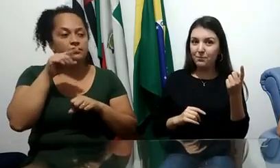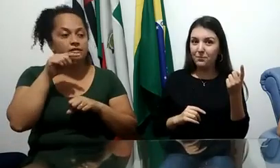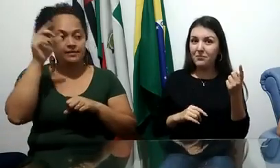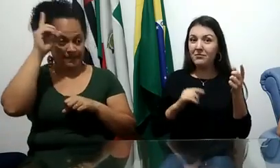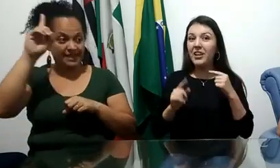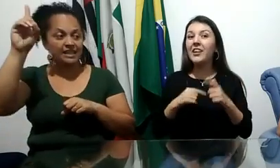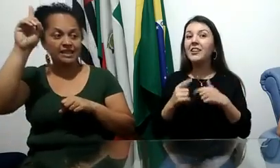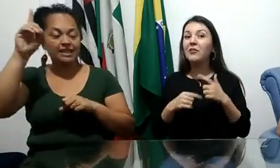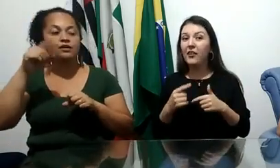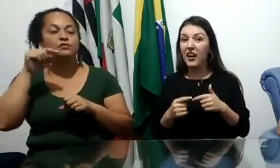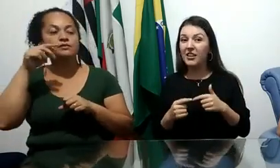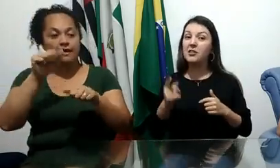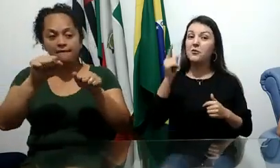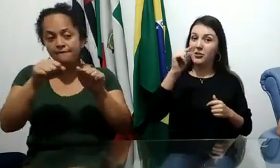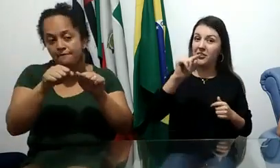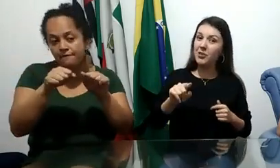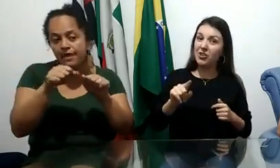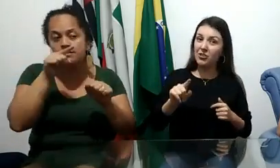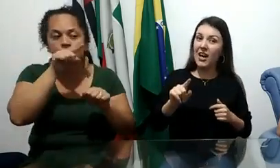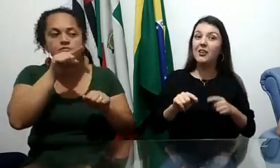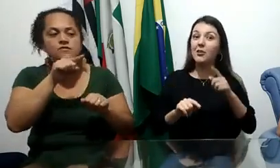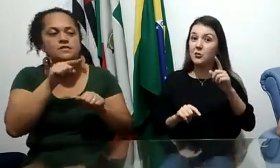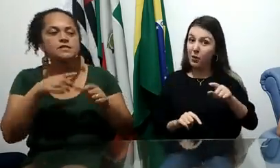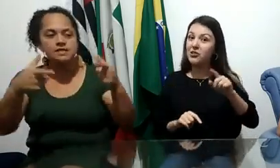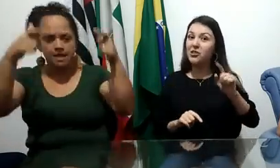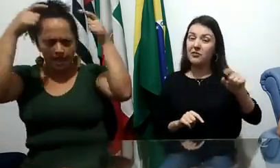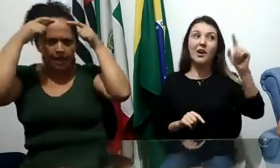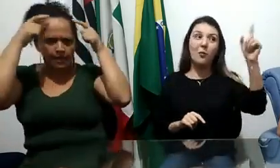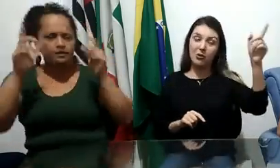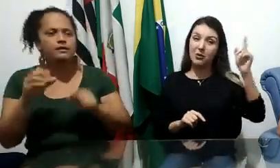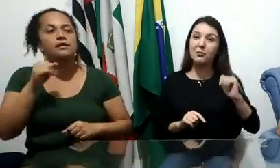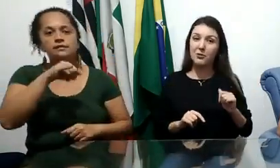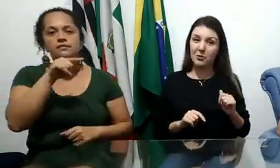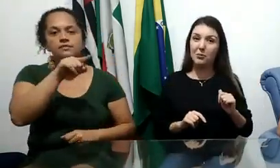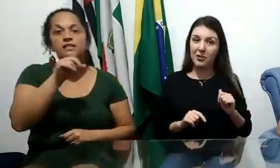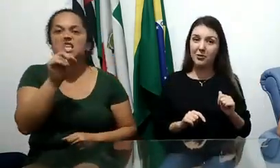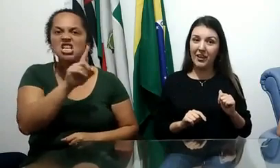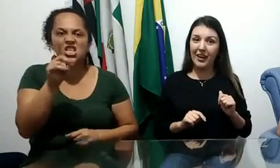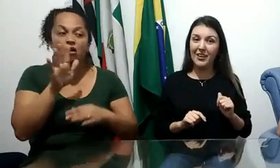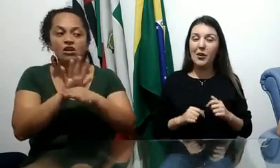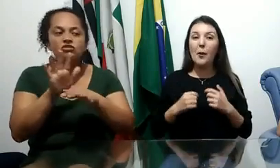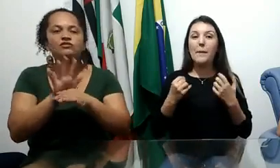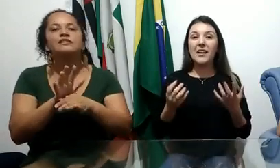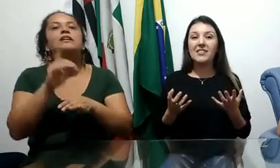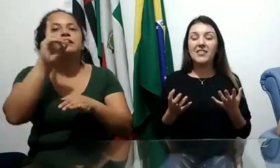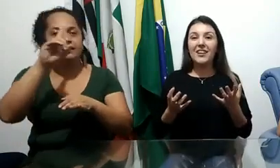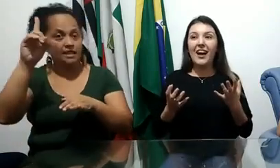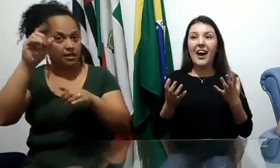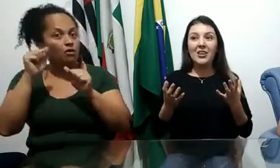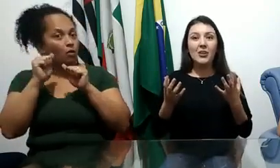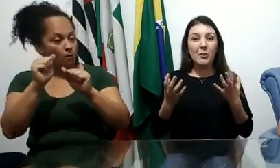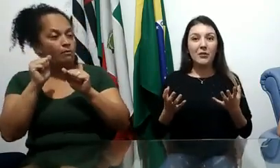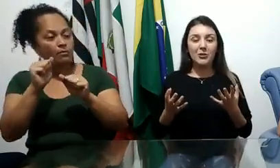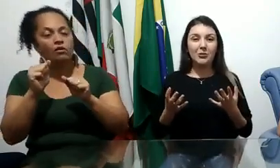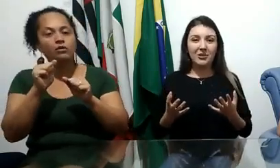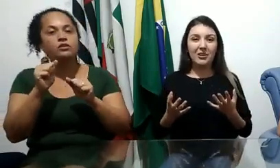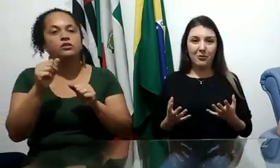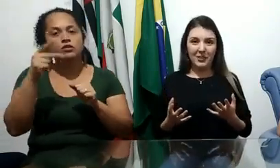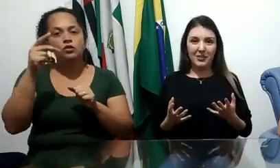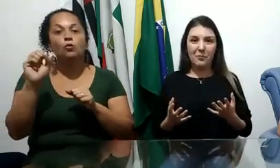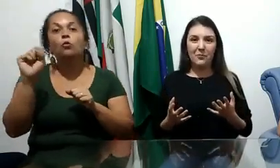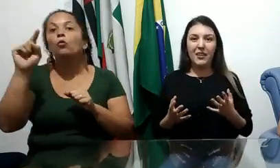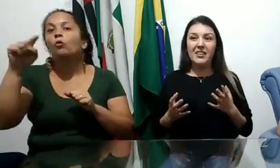aí. Ele ainda fala, se você não ajudar, Deus pode levantar uma outra pessoa para ajudar. Mas aí eu aprendo